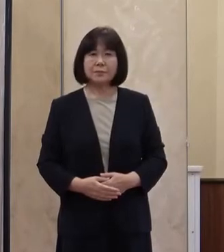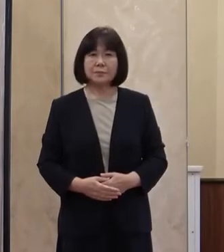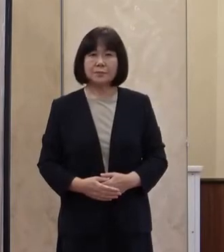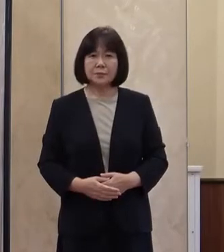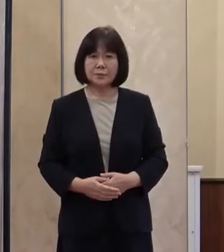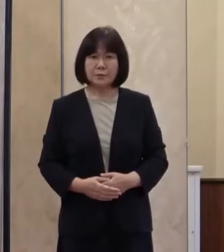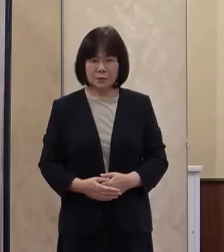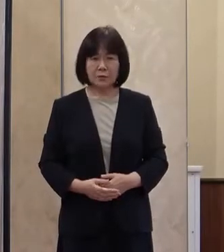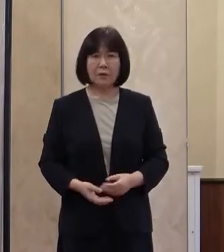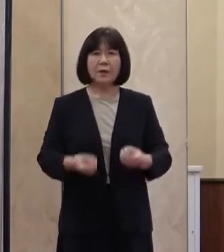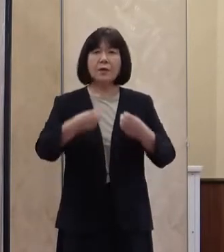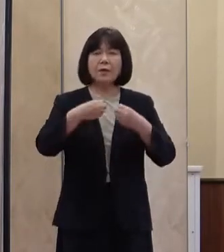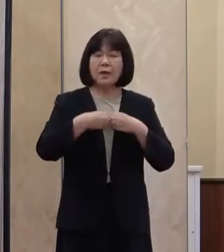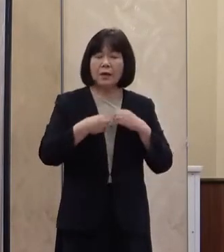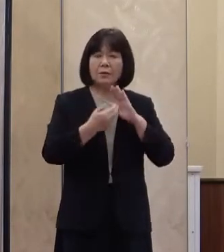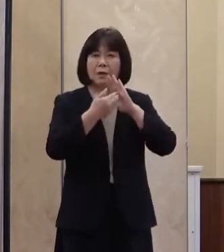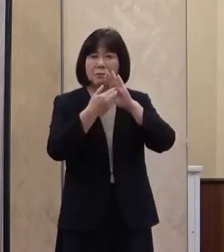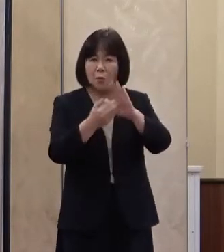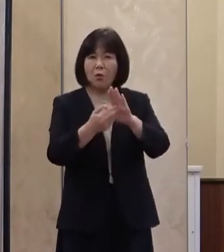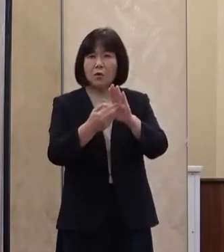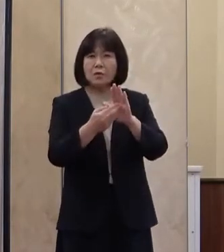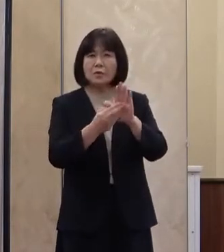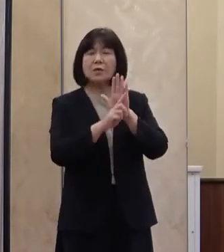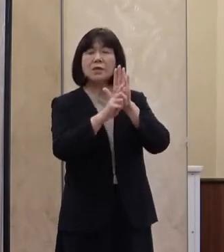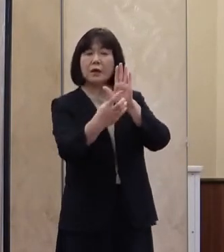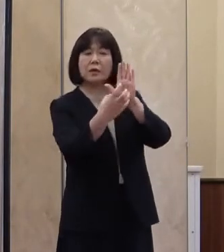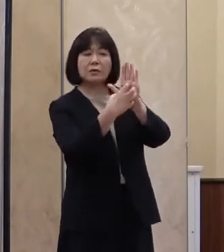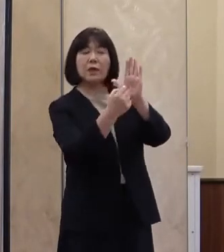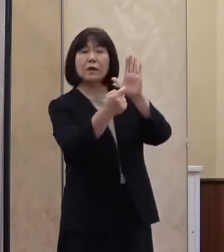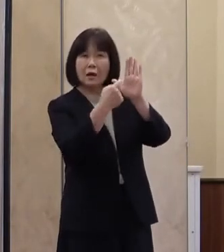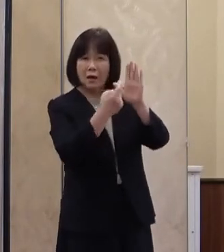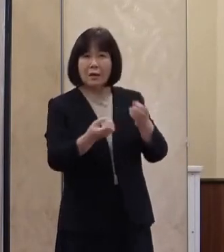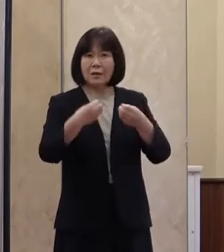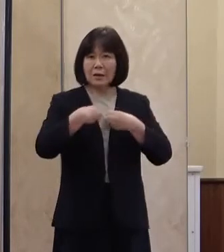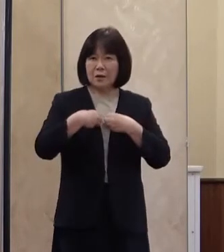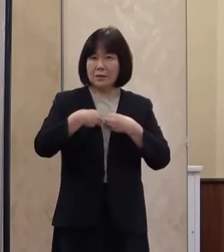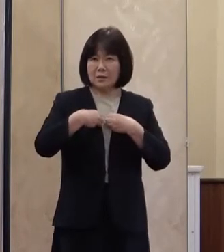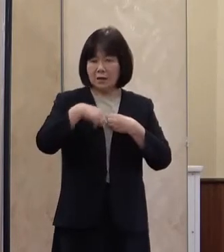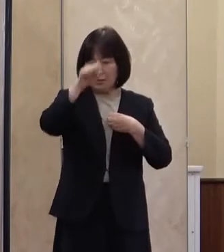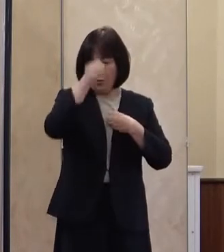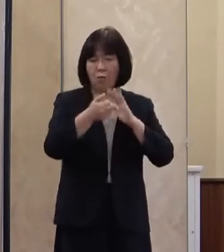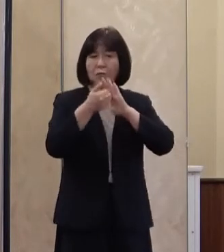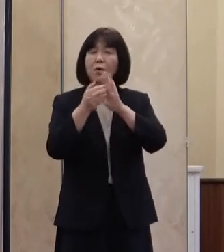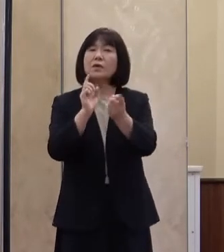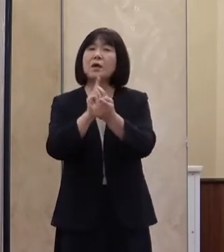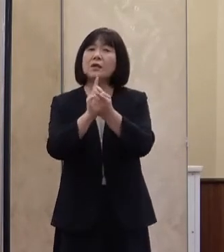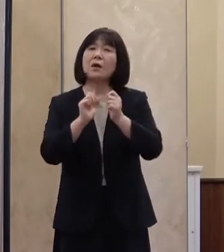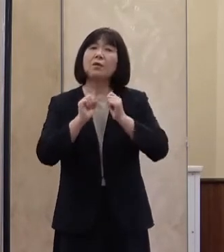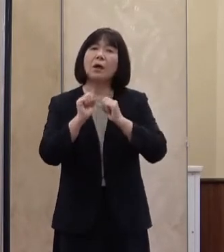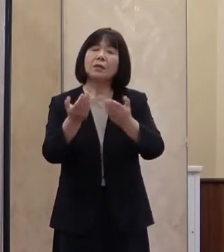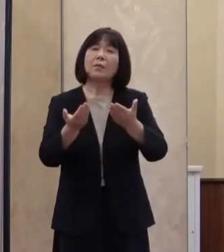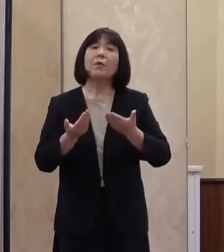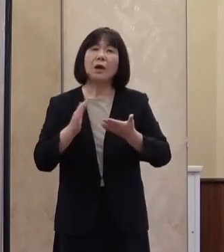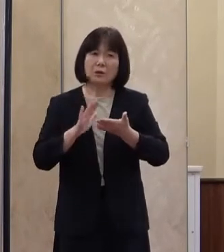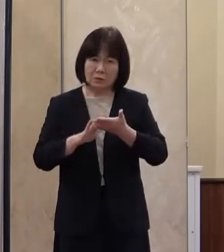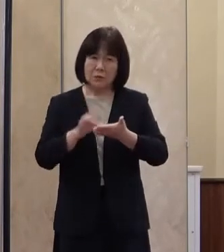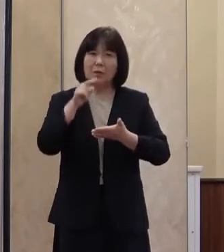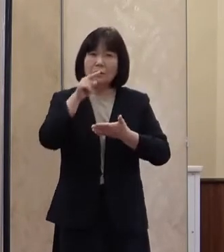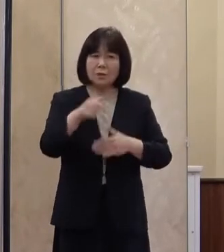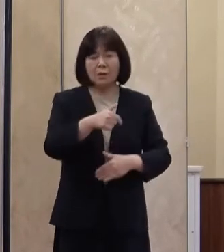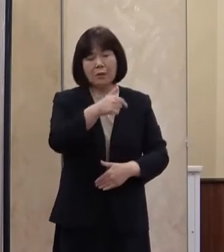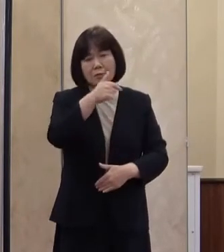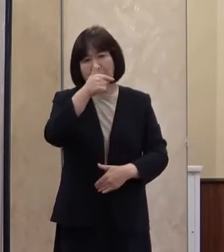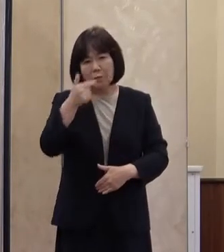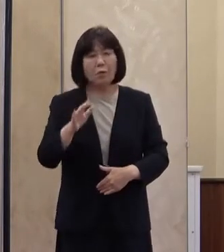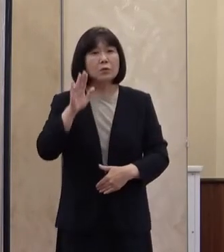2つ目です。この感染防止宣言ステッカーですけれども、もちろんこれ感染症対策を取っていただくと、これを実効性を確かなものにしていくということが非常